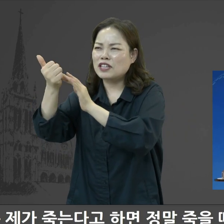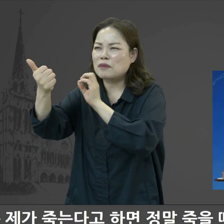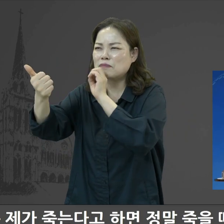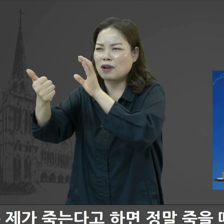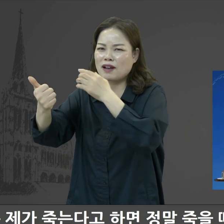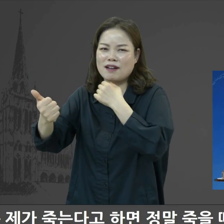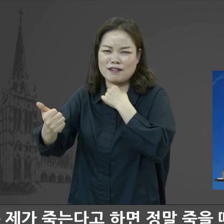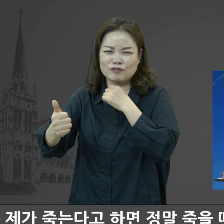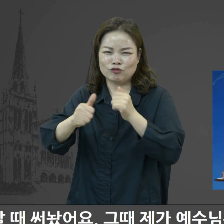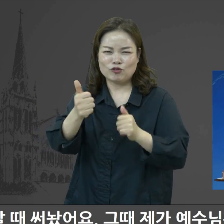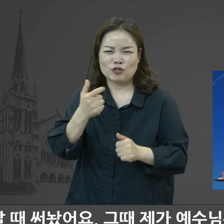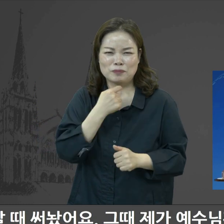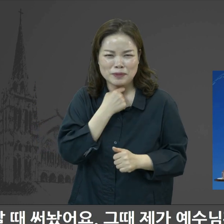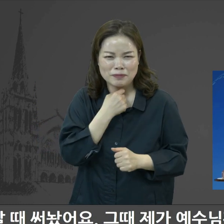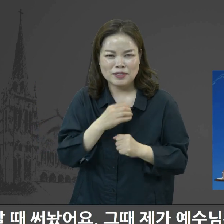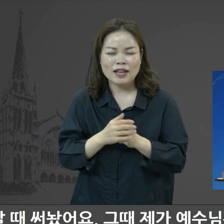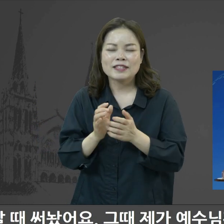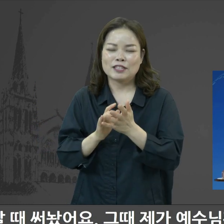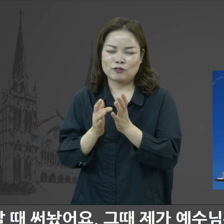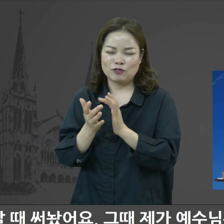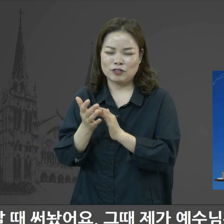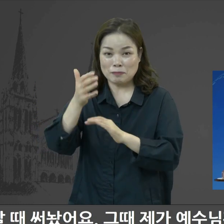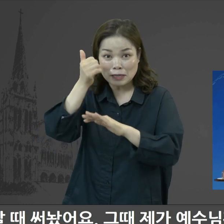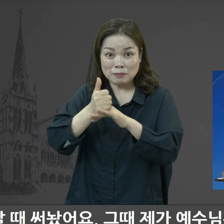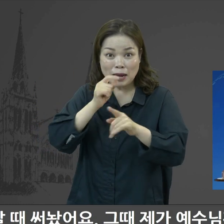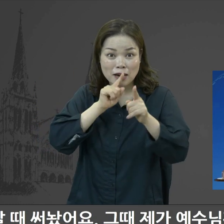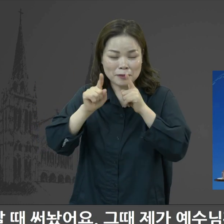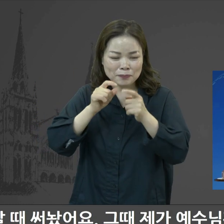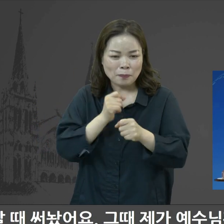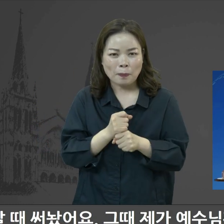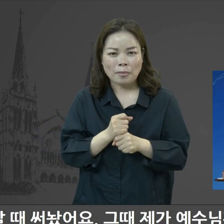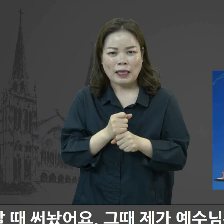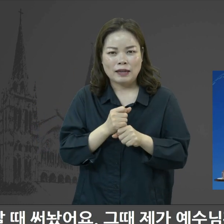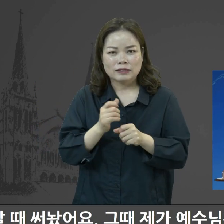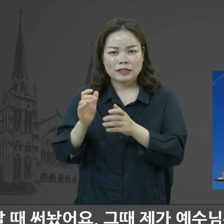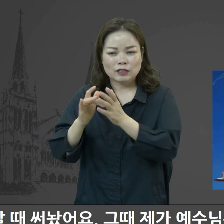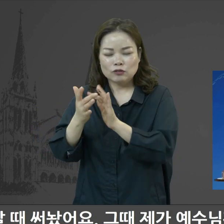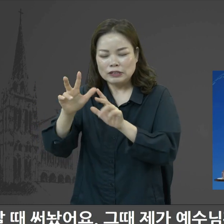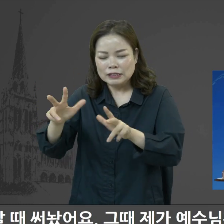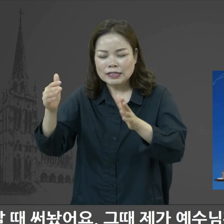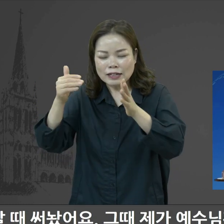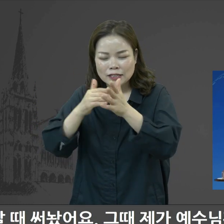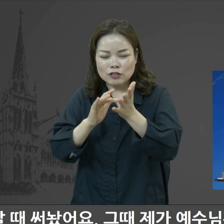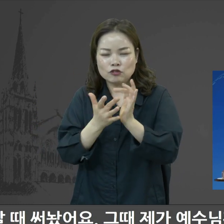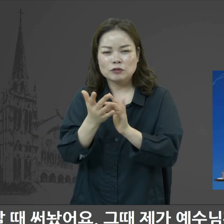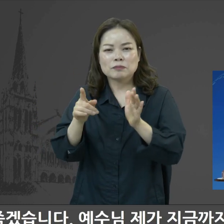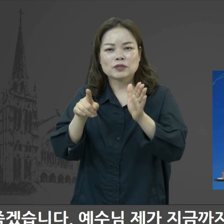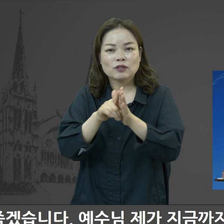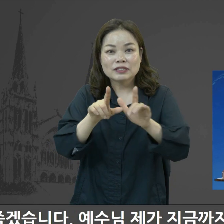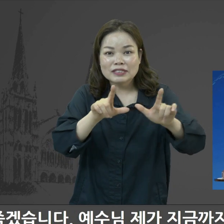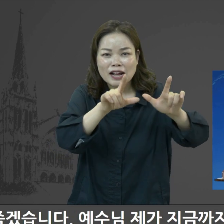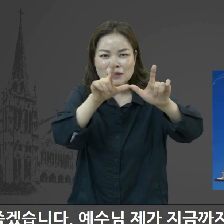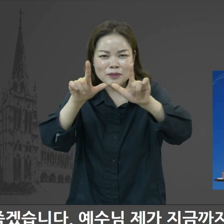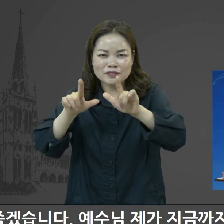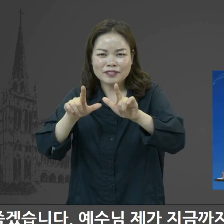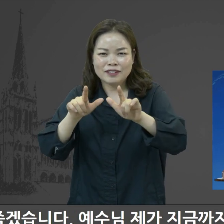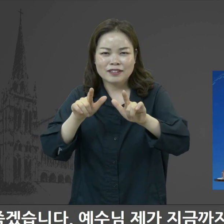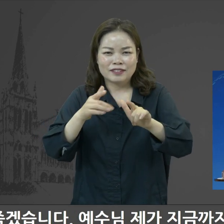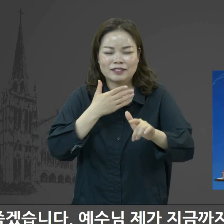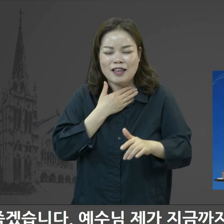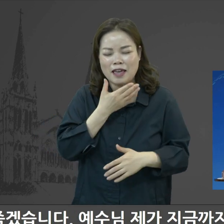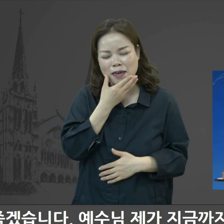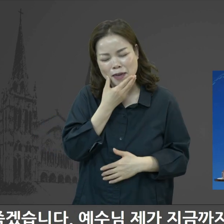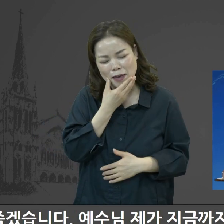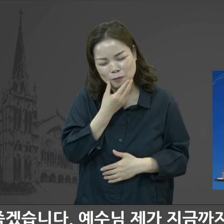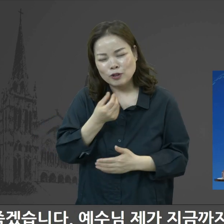말씀 드리고 제가 죽겠습니다. 예수님, 제가 지금까지 예수님 믿고 지금까지 살면서 너무너무 저를